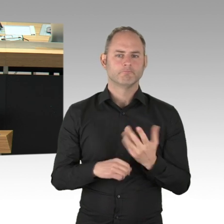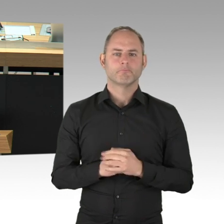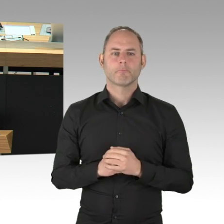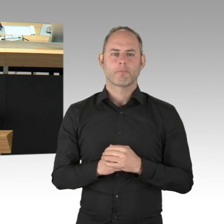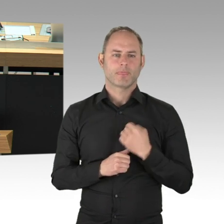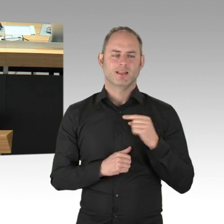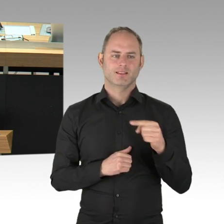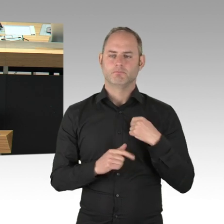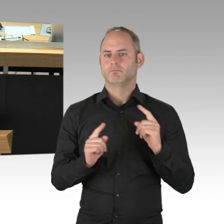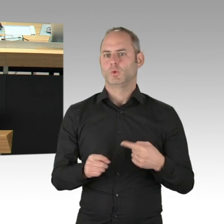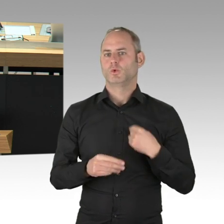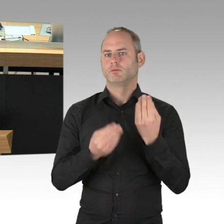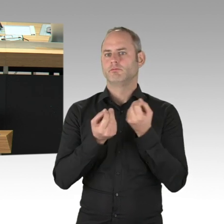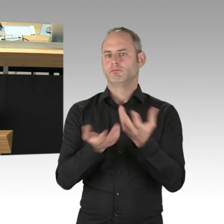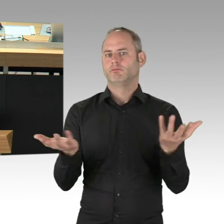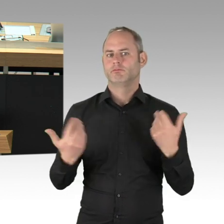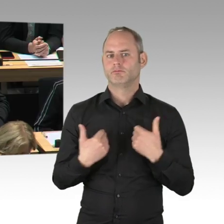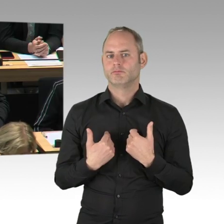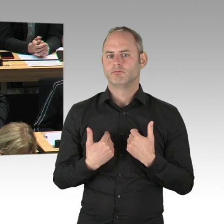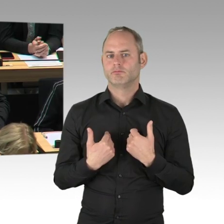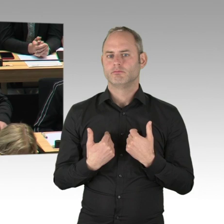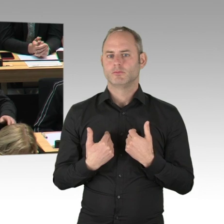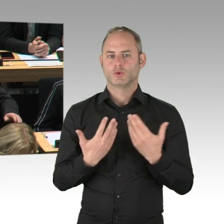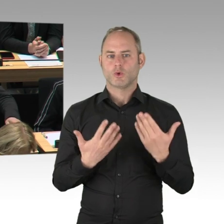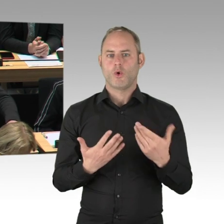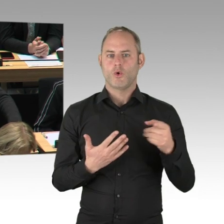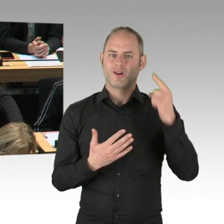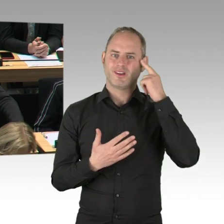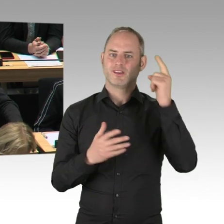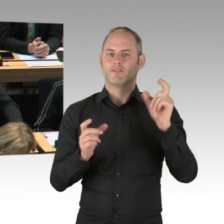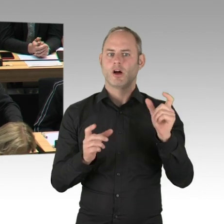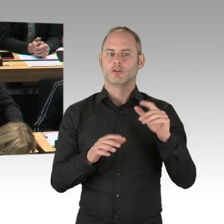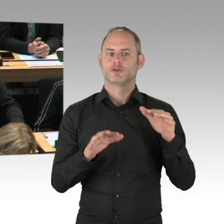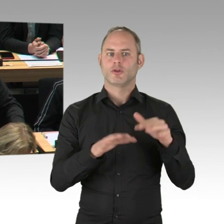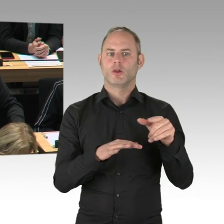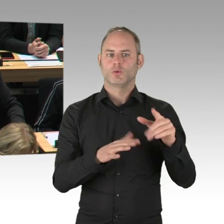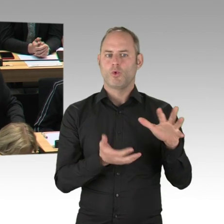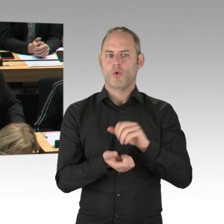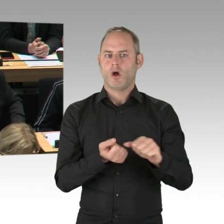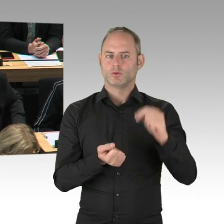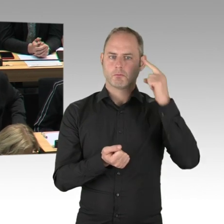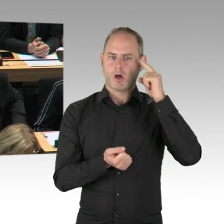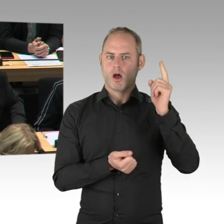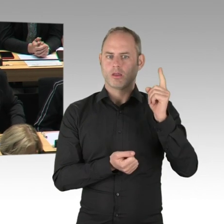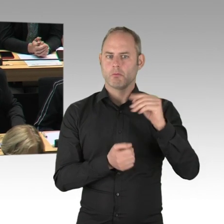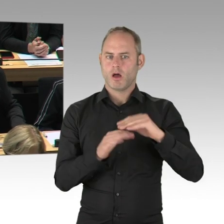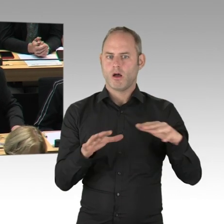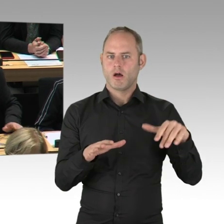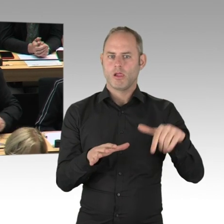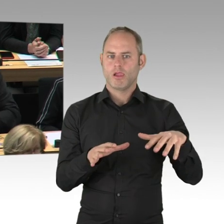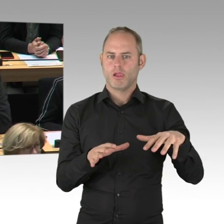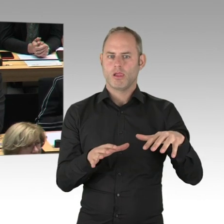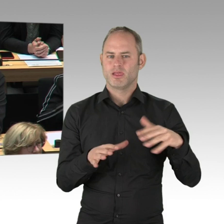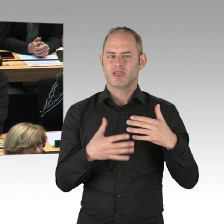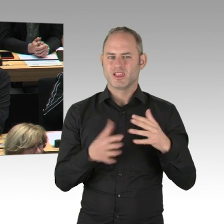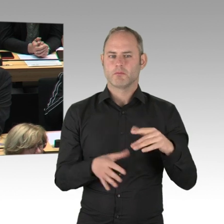der deutschen Romantik ansprach. Weder Frau Roche oder Frau Roos noch sonst irgendwer. Lassen Sie mich